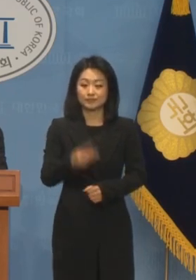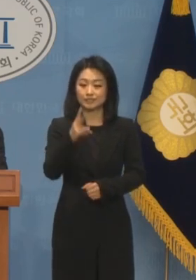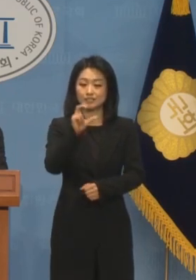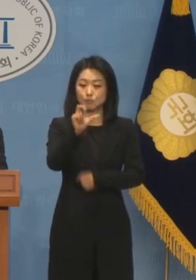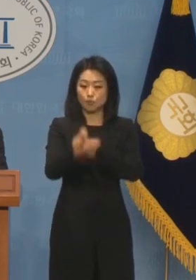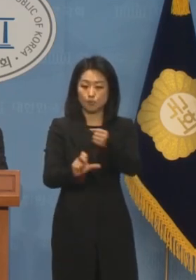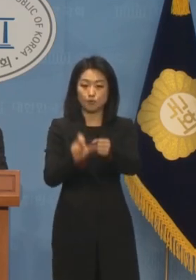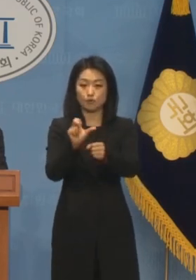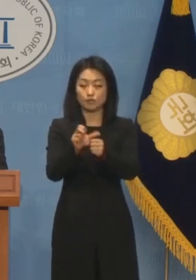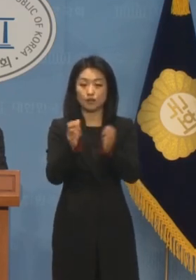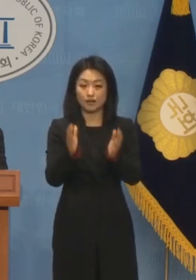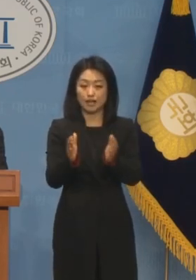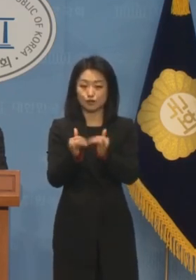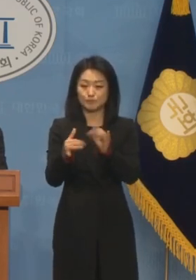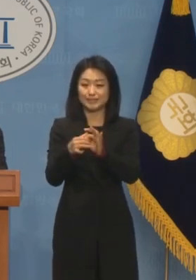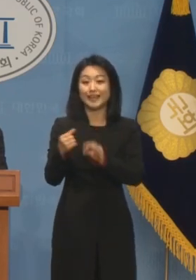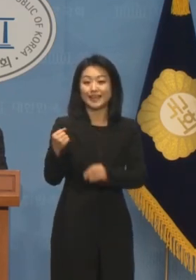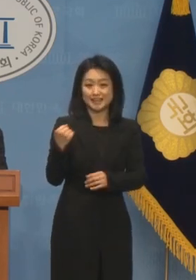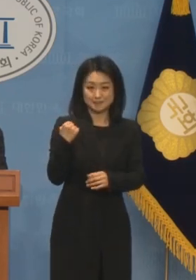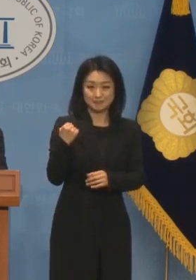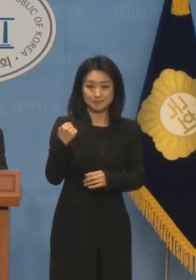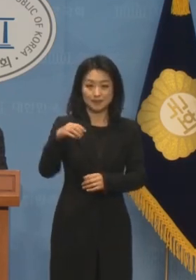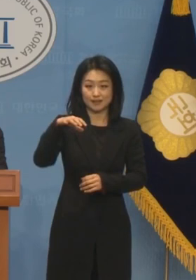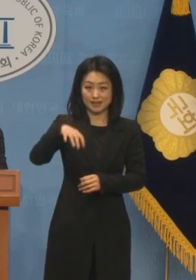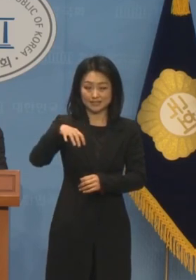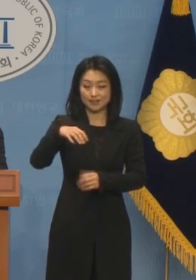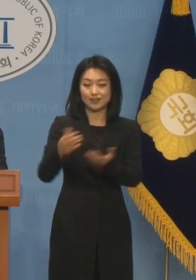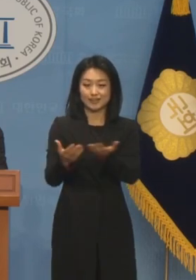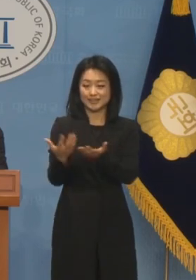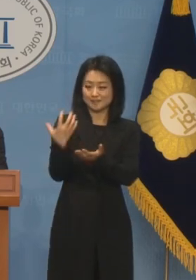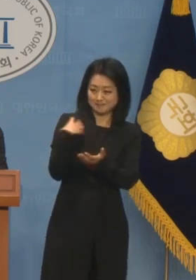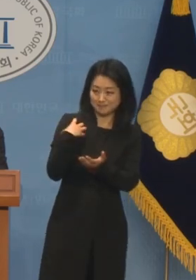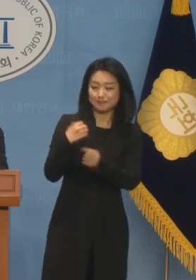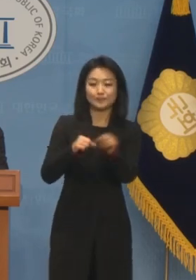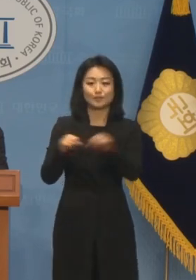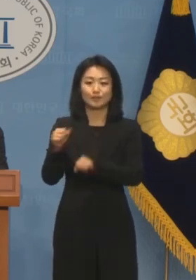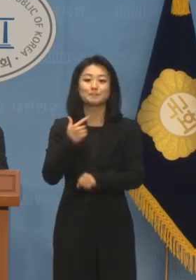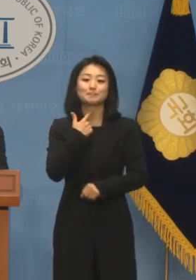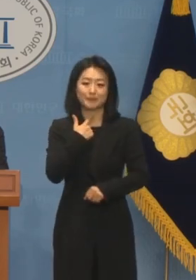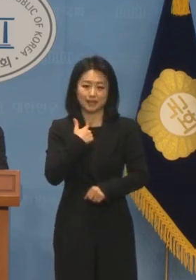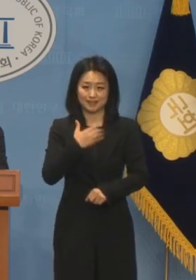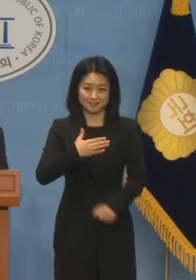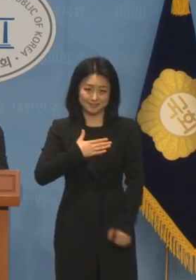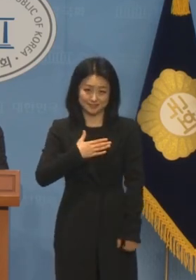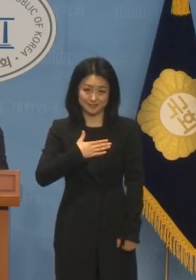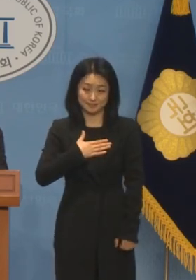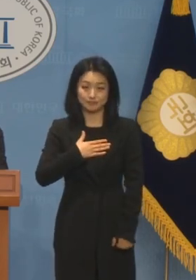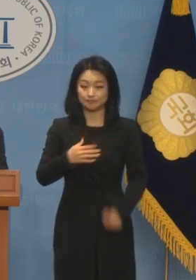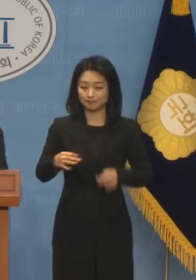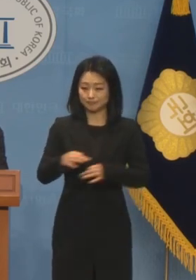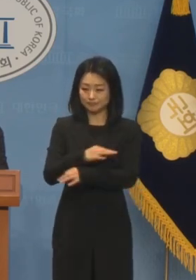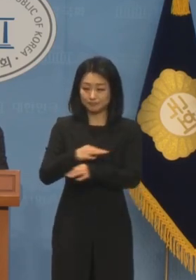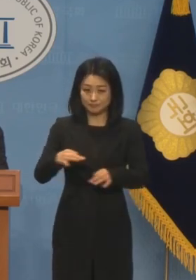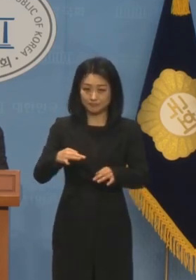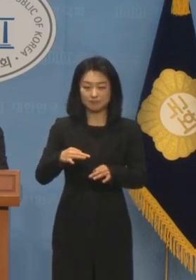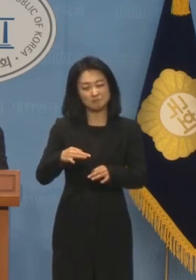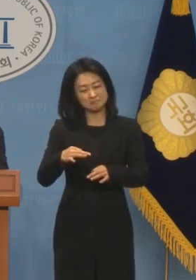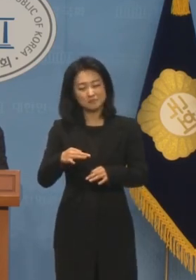25년간 국민의힘에서 여러 당직을 맡아 활동하며 불공정한